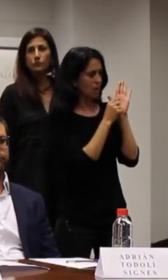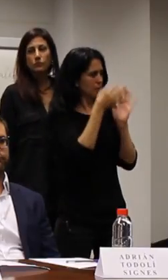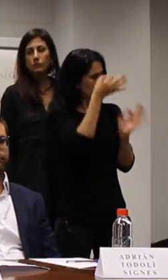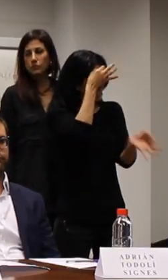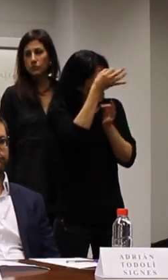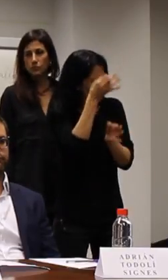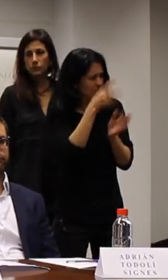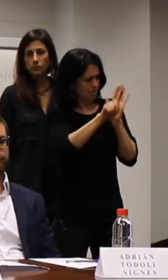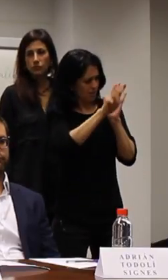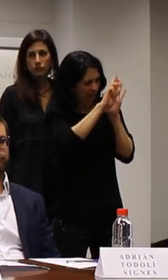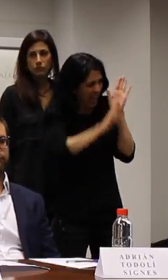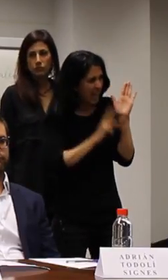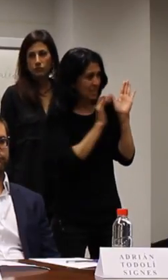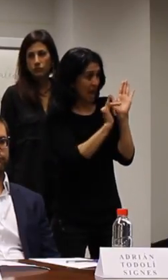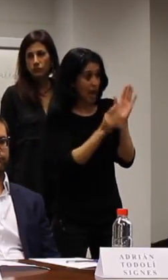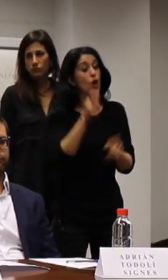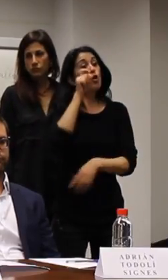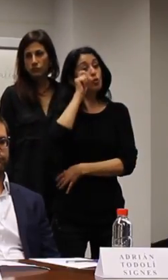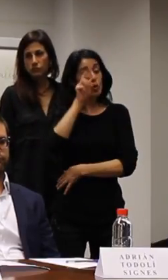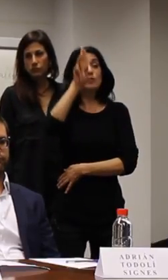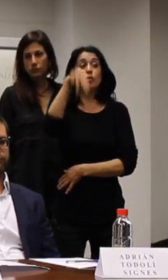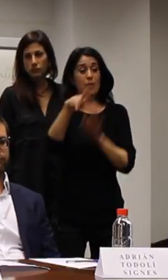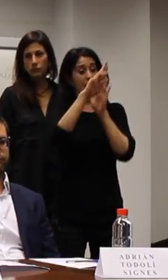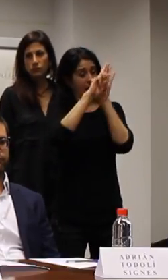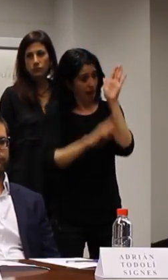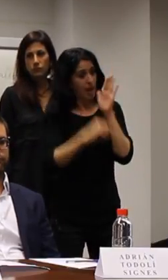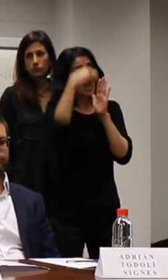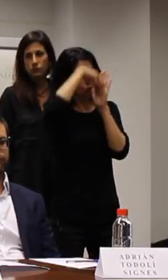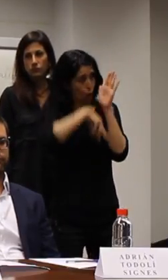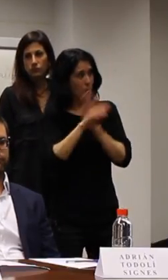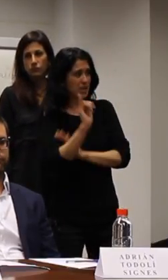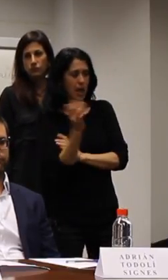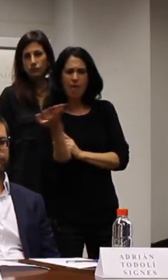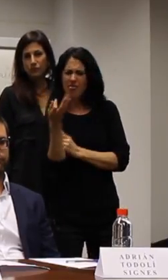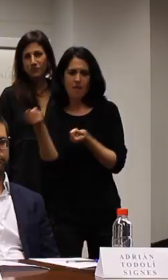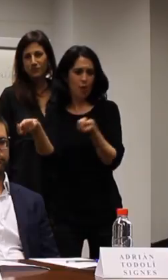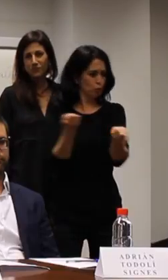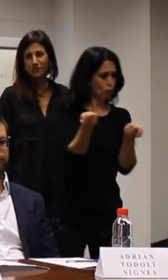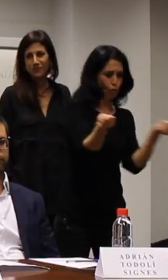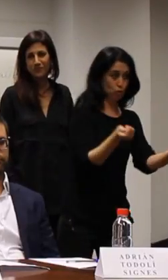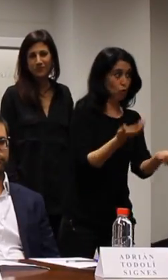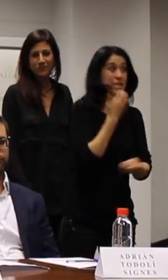etcétera. Y el tema del turismo también es un sector regulado que además hay que controlar para